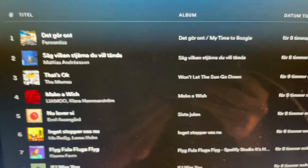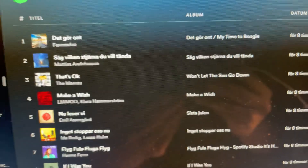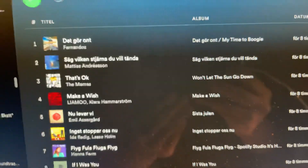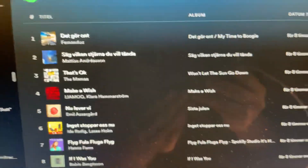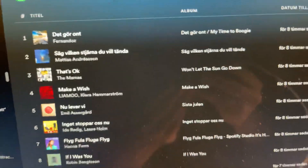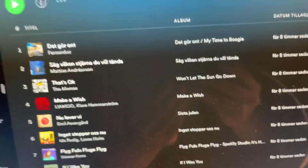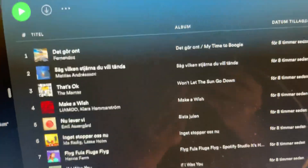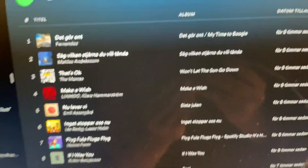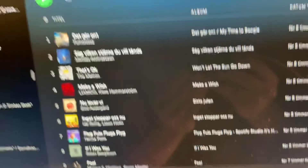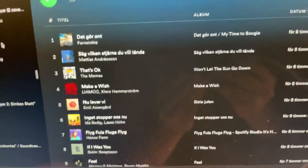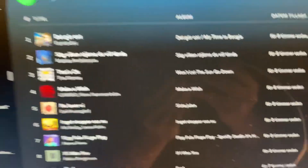Här.